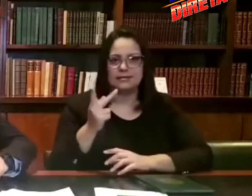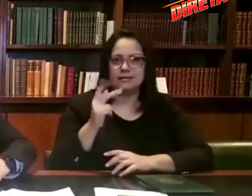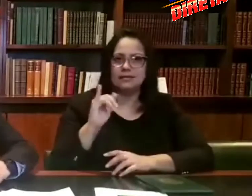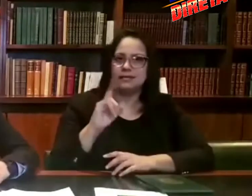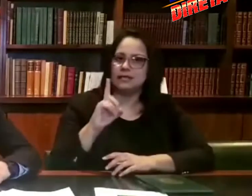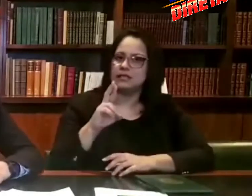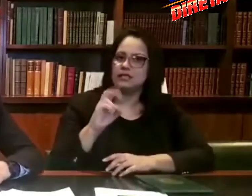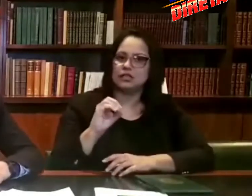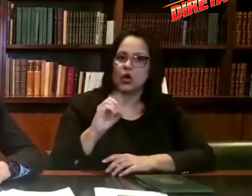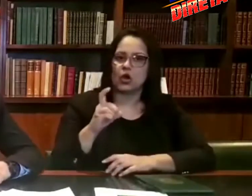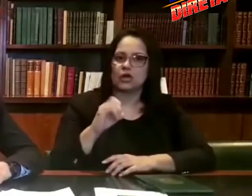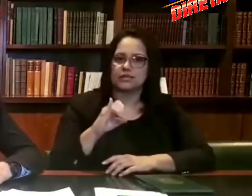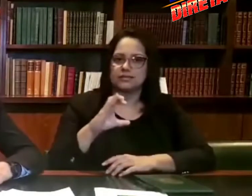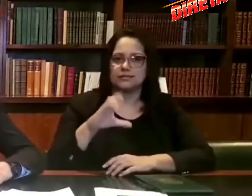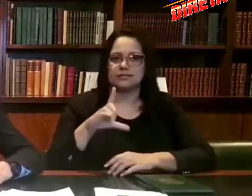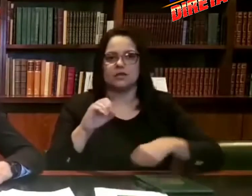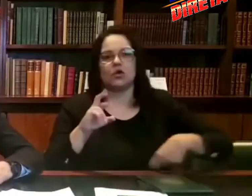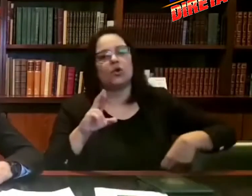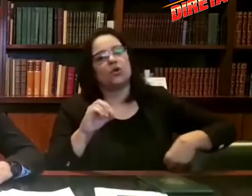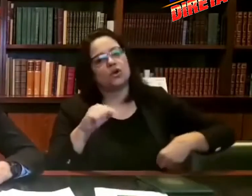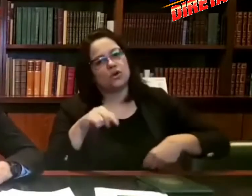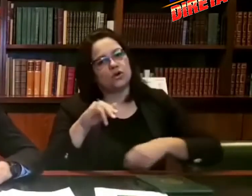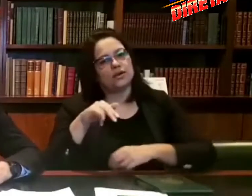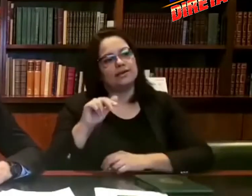conversei ontem com o ministro